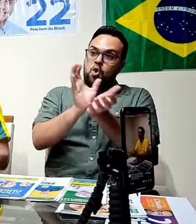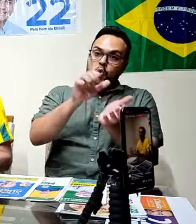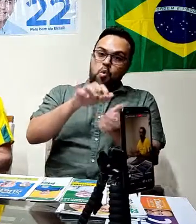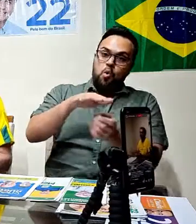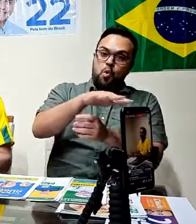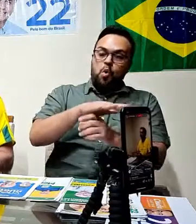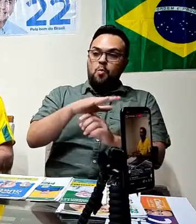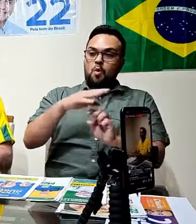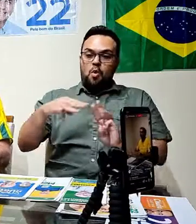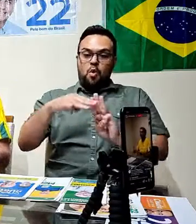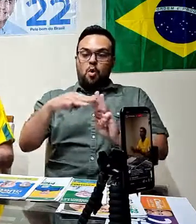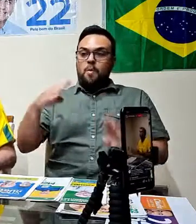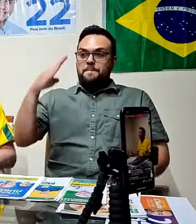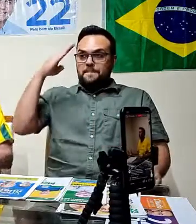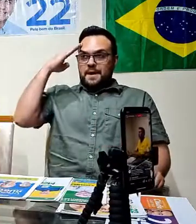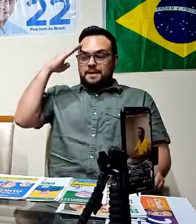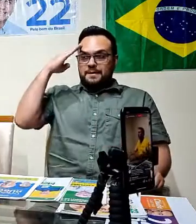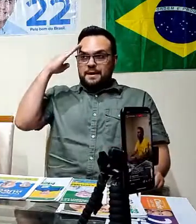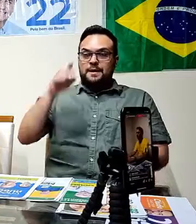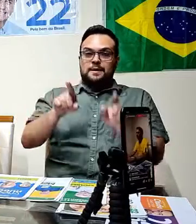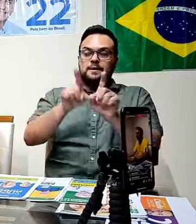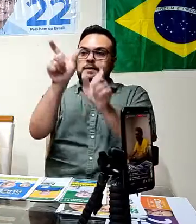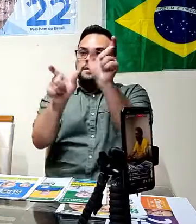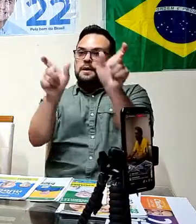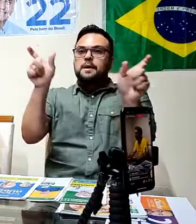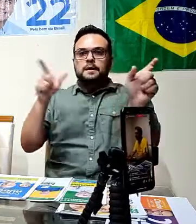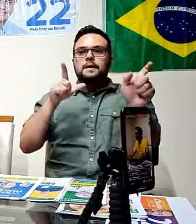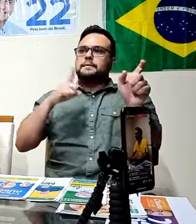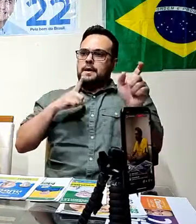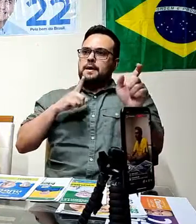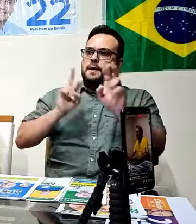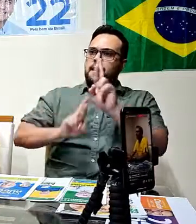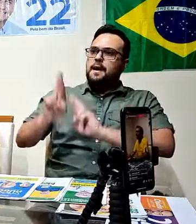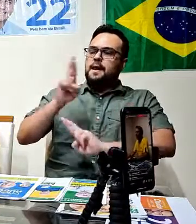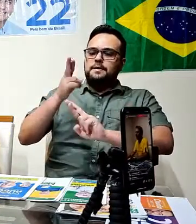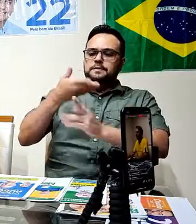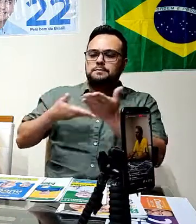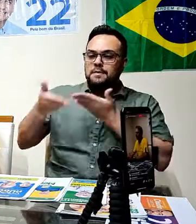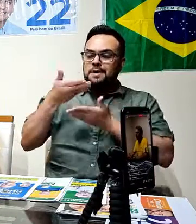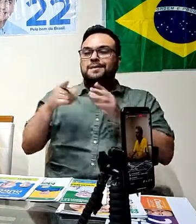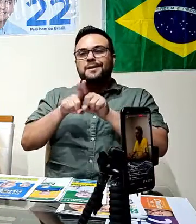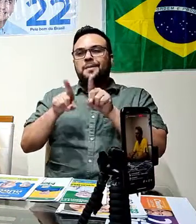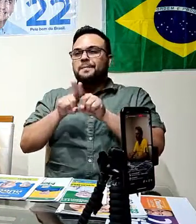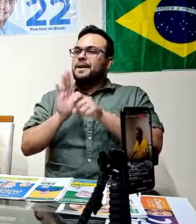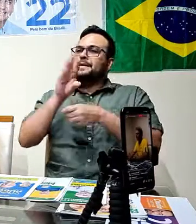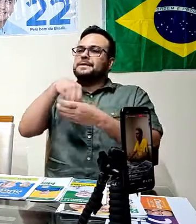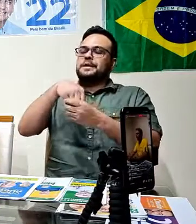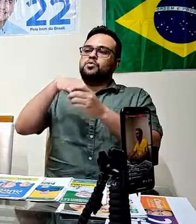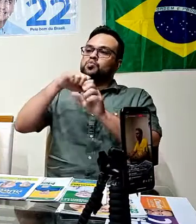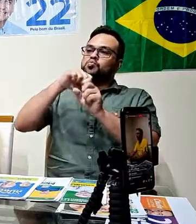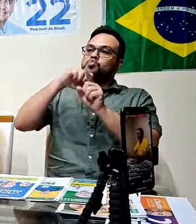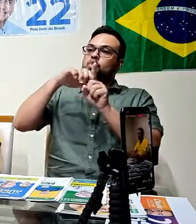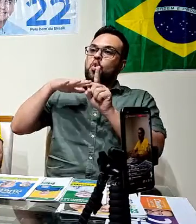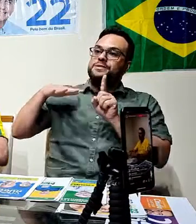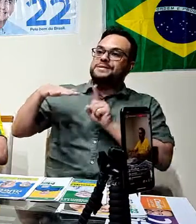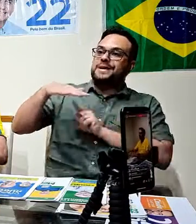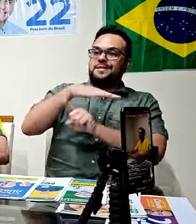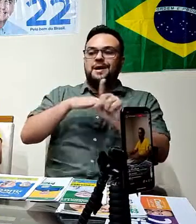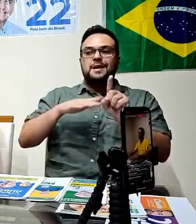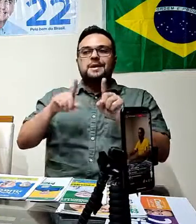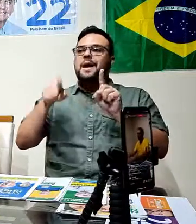e é comum também entre os círculos militares e também no meio da sociedade. Isso é comum, né? É, de vez em